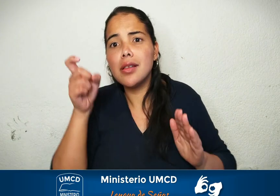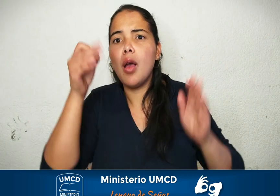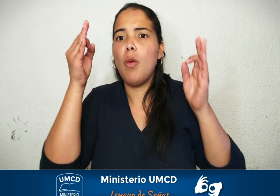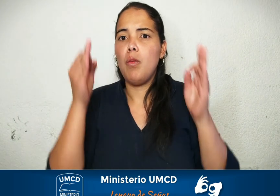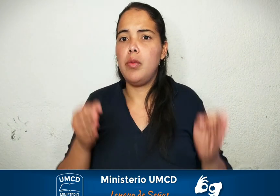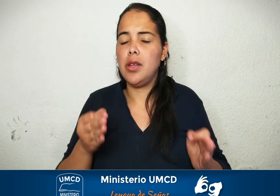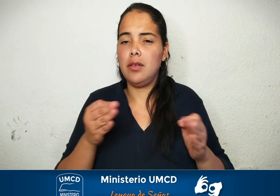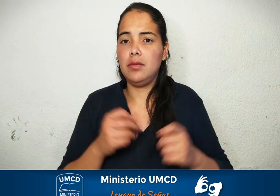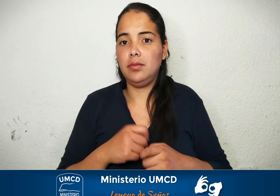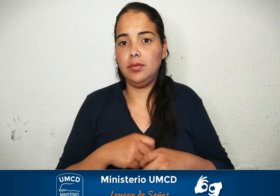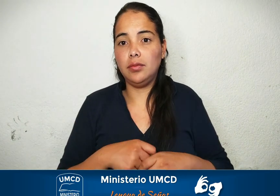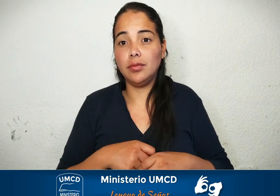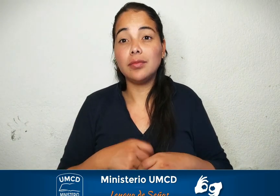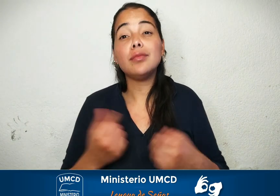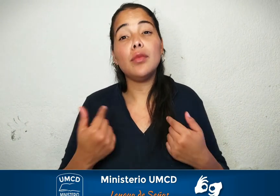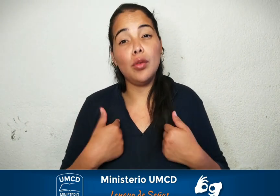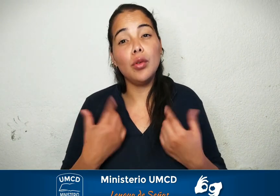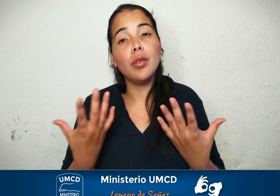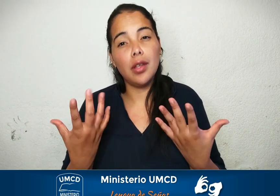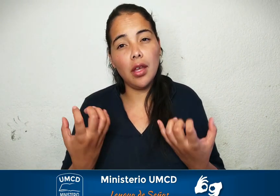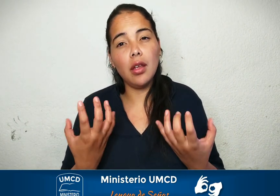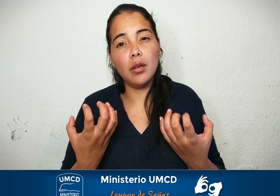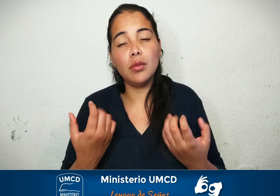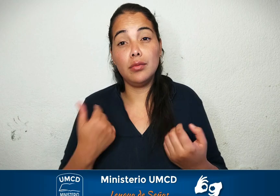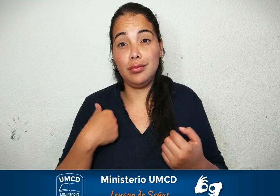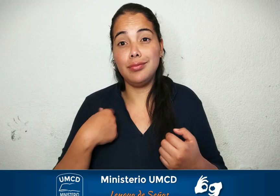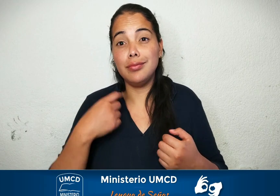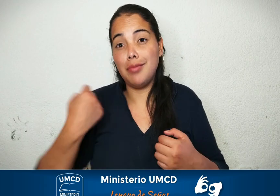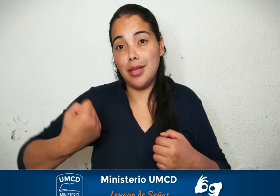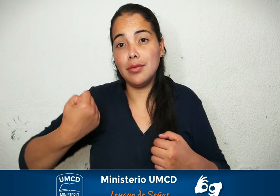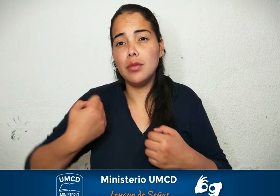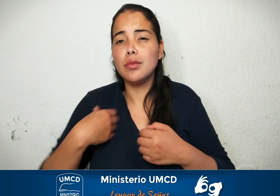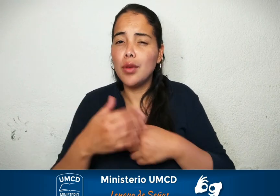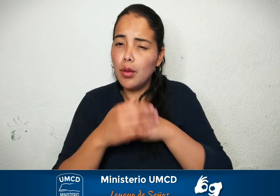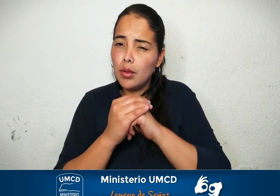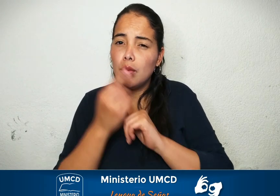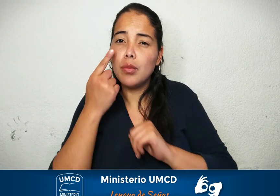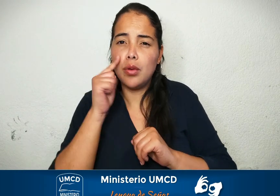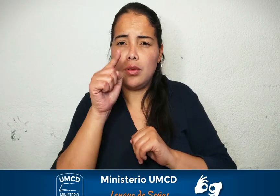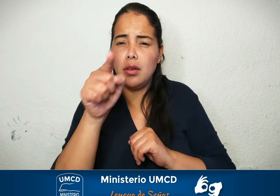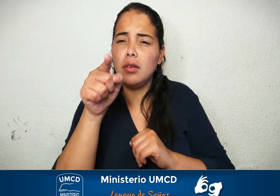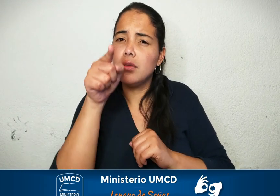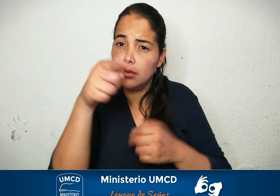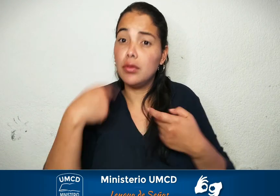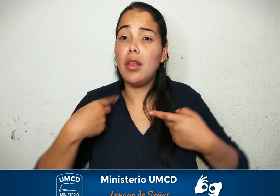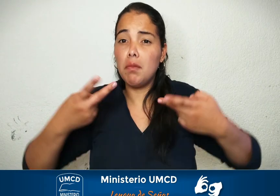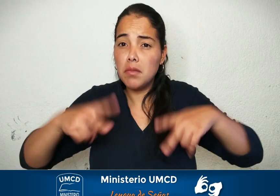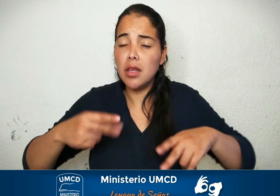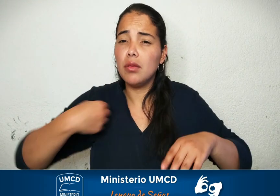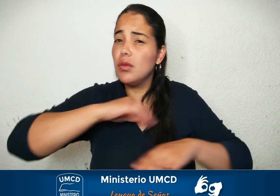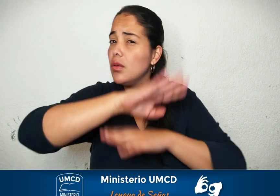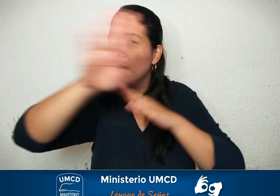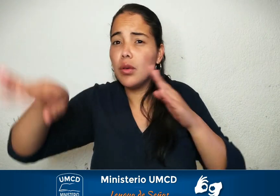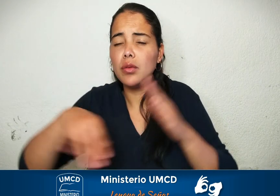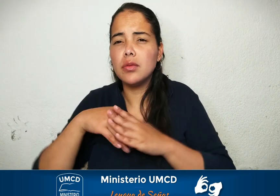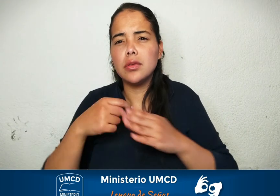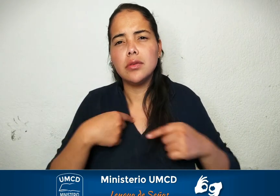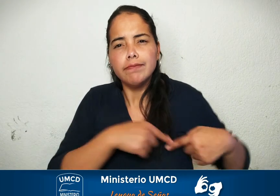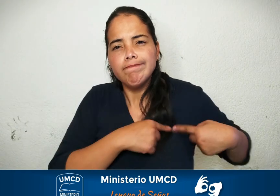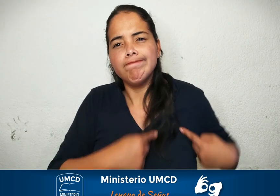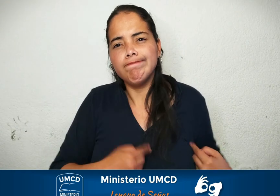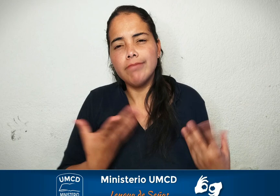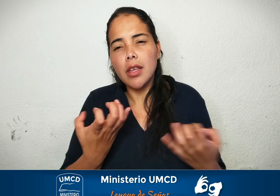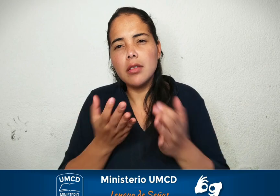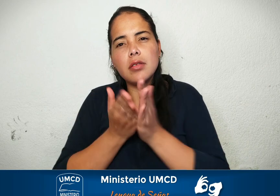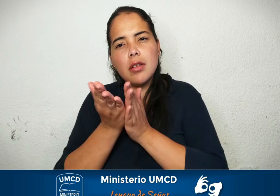cumplirla. Yo espero, y es mi oración, que todos nosotros, y me incluye yo, tengamos